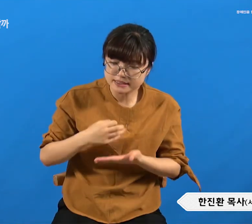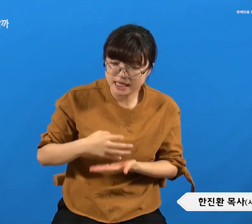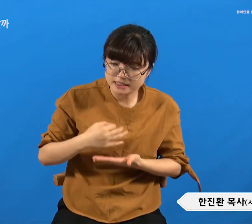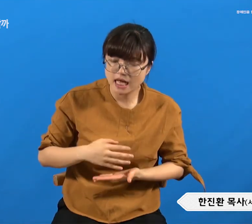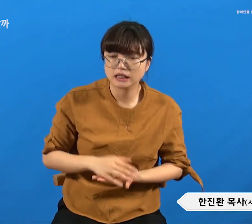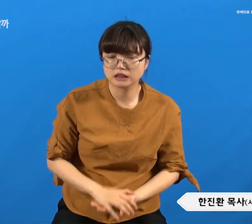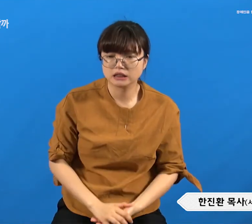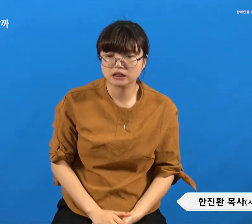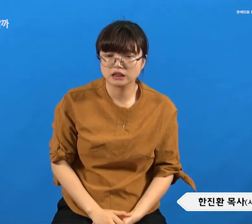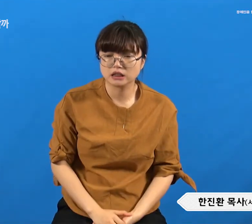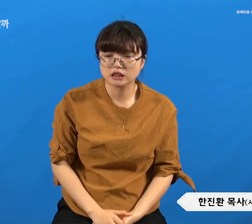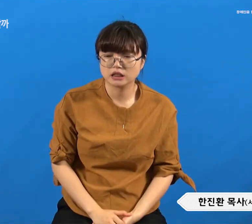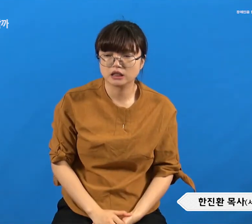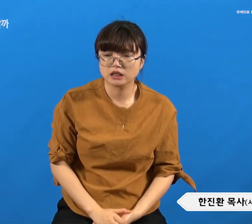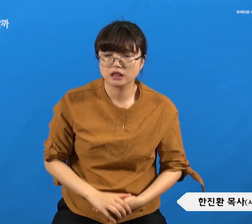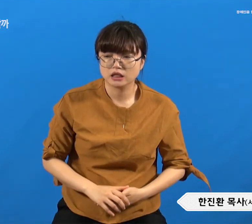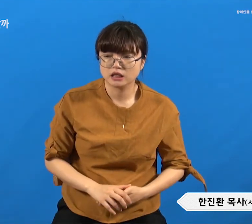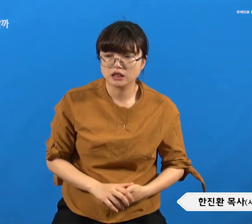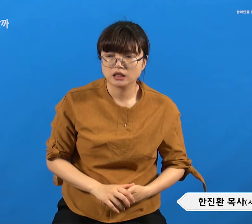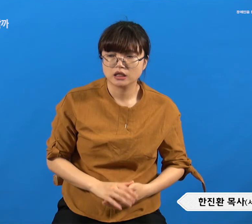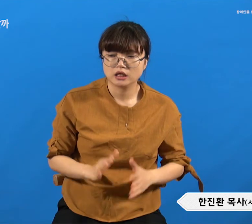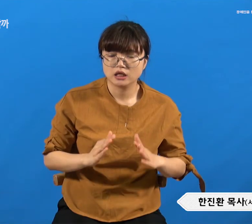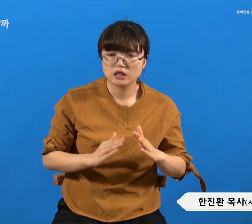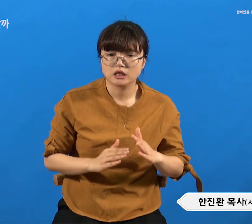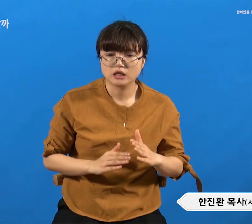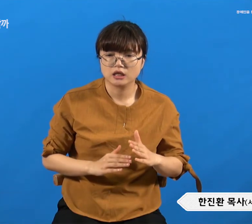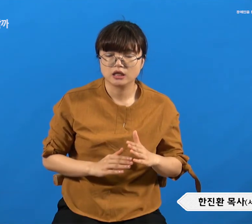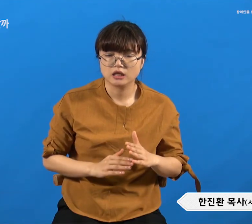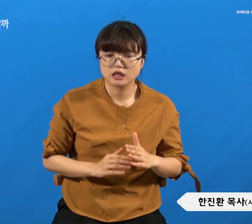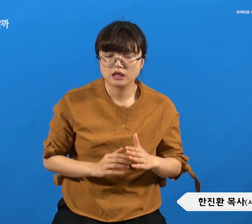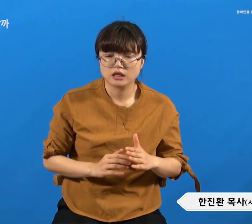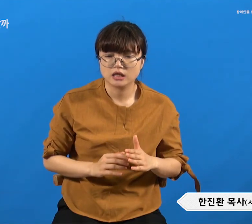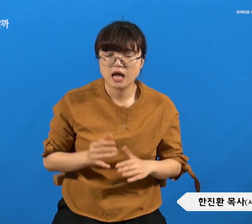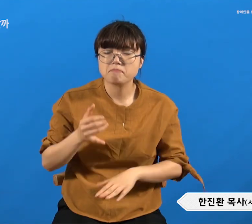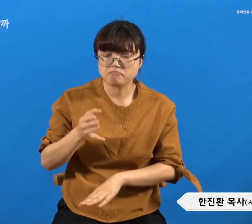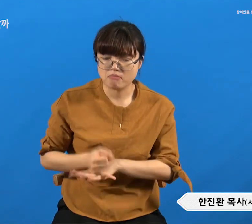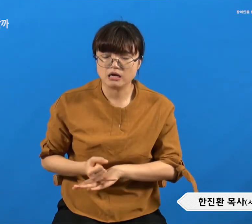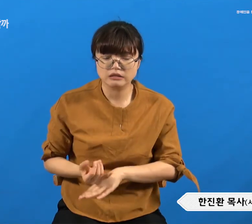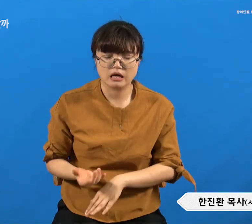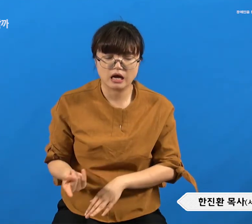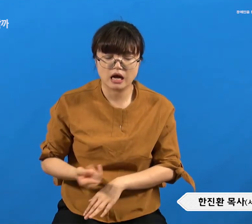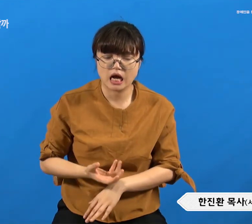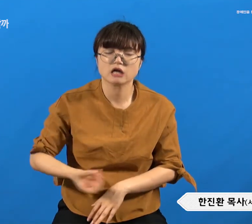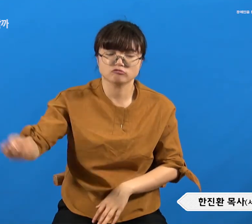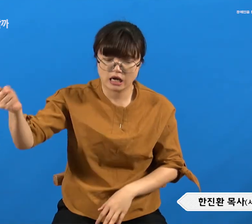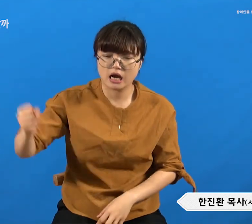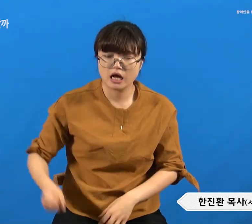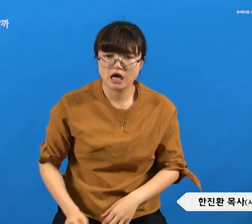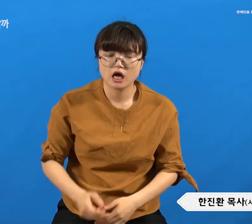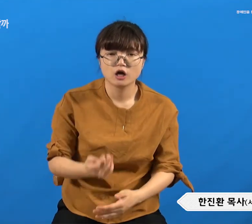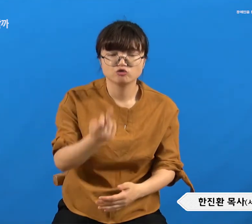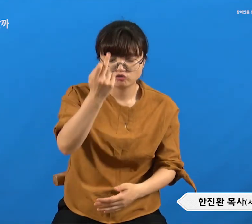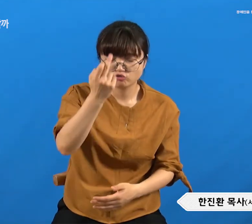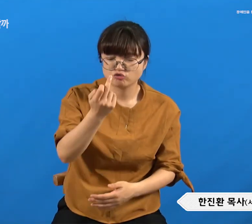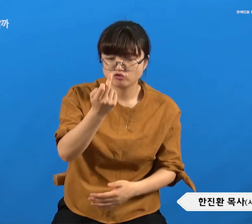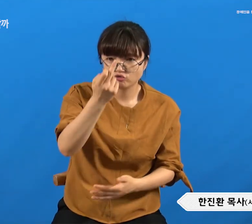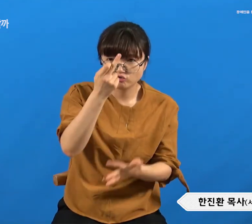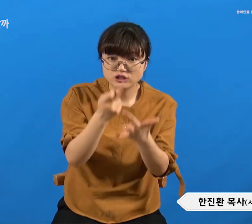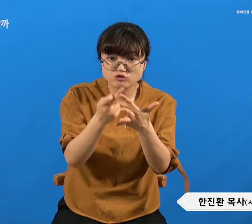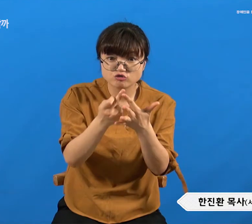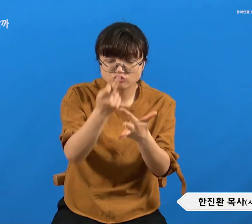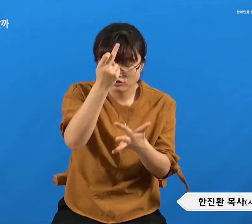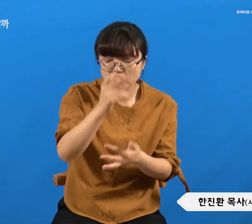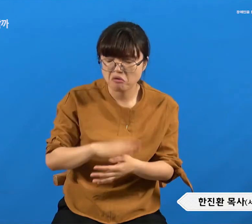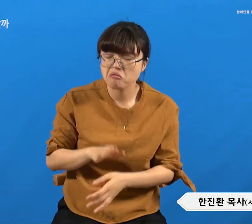재산은 공무원으로 제일 어렵게 사는 막내가 물려받는 것이 어떻겠느냐. 둘째 형도 그거